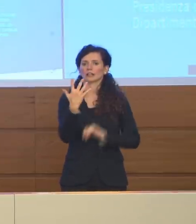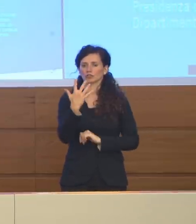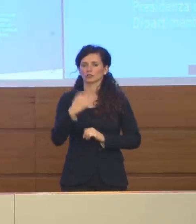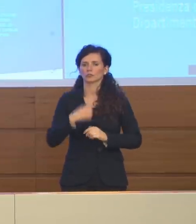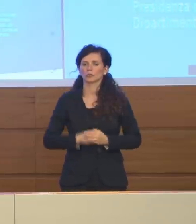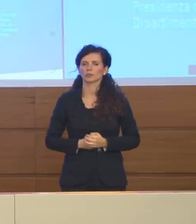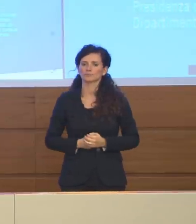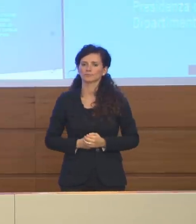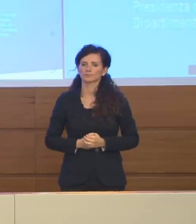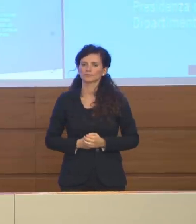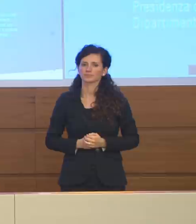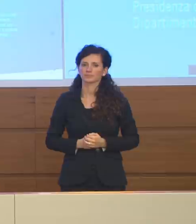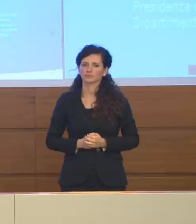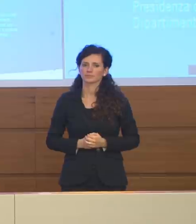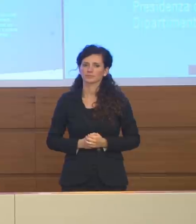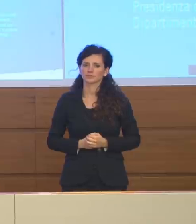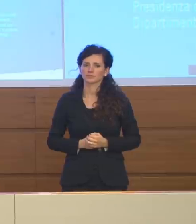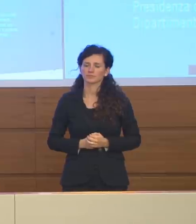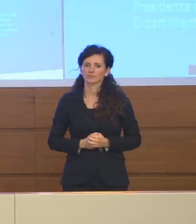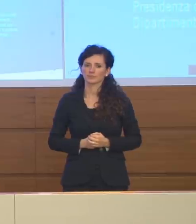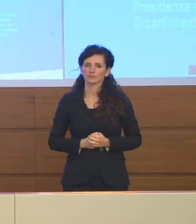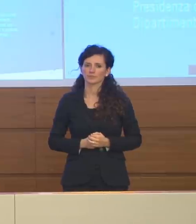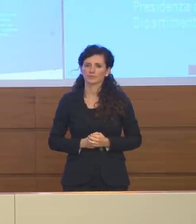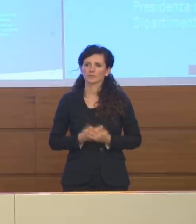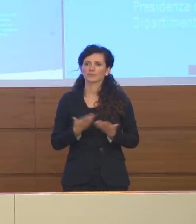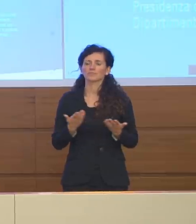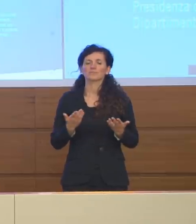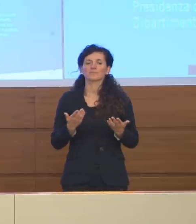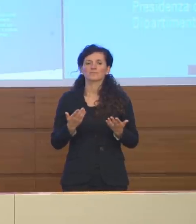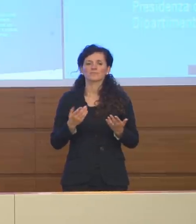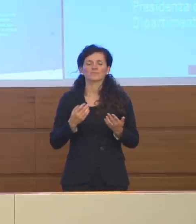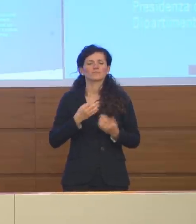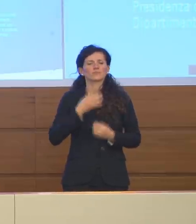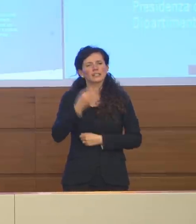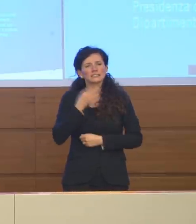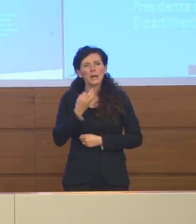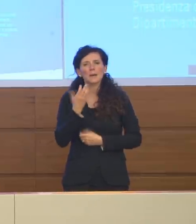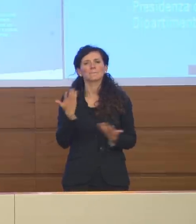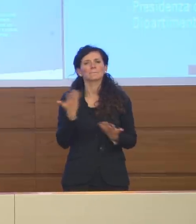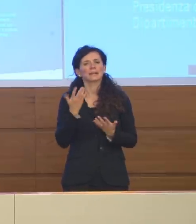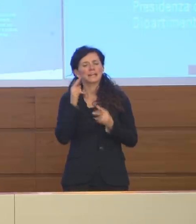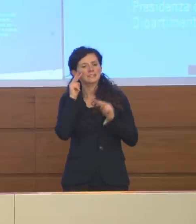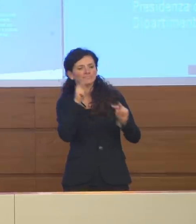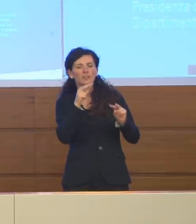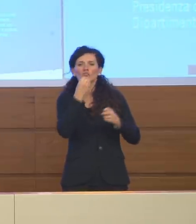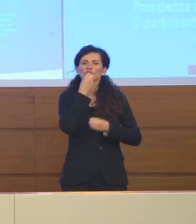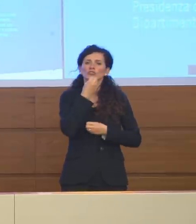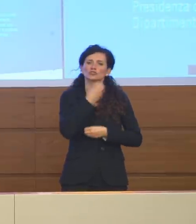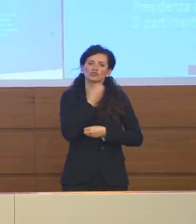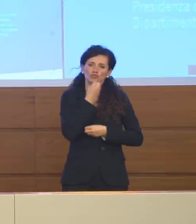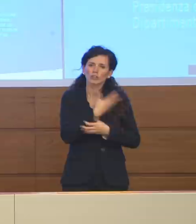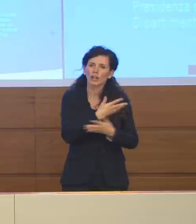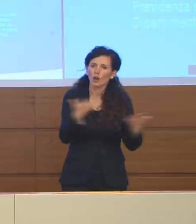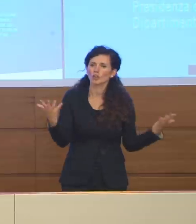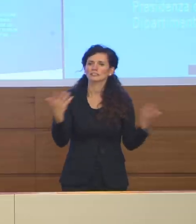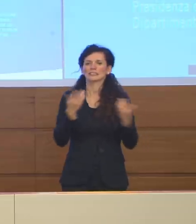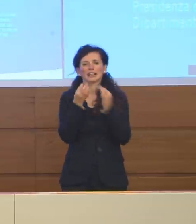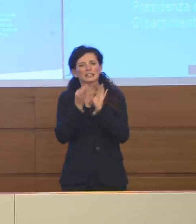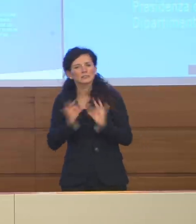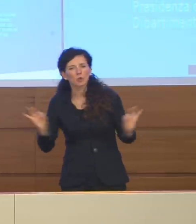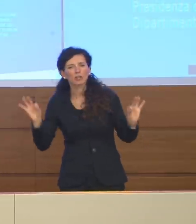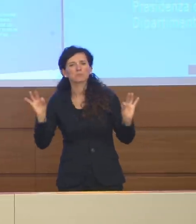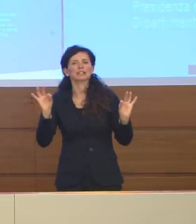e sempre a proposito di generosità di disponibilità che viene dato da